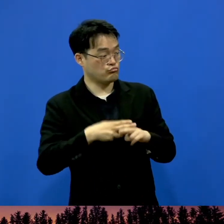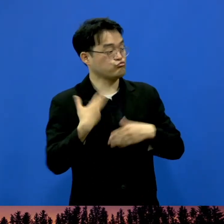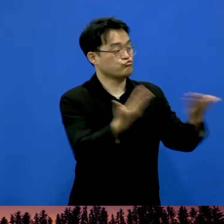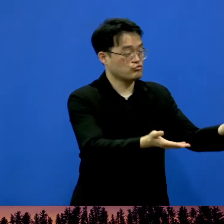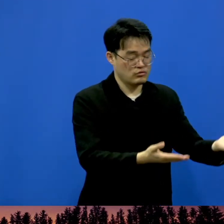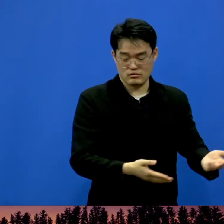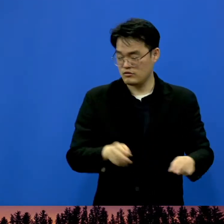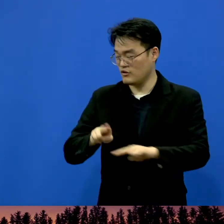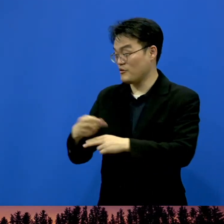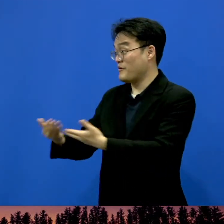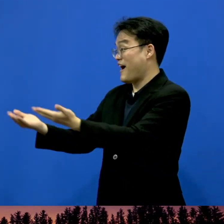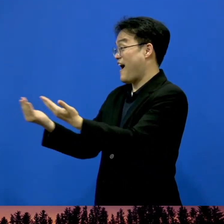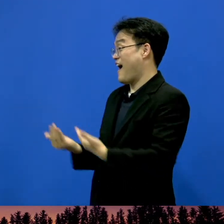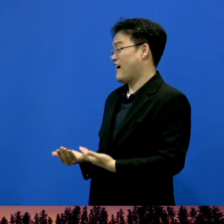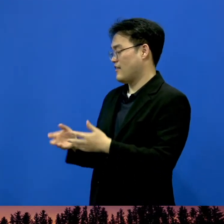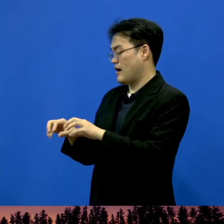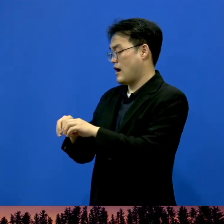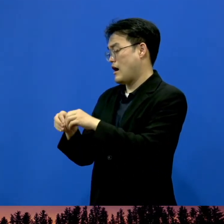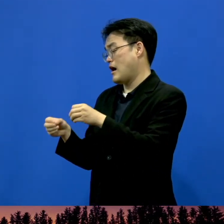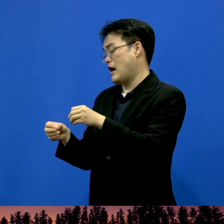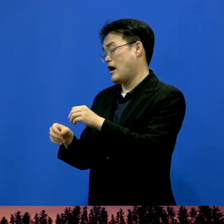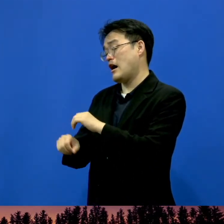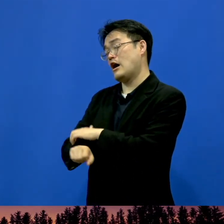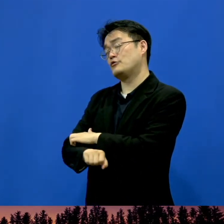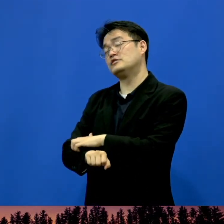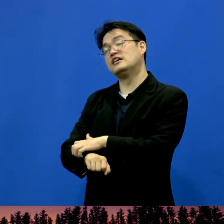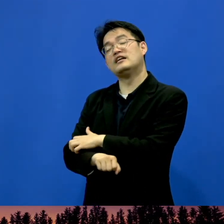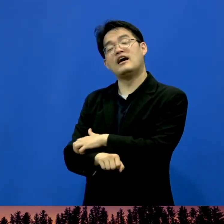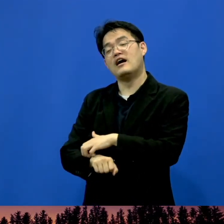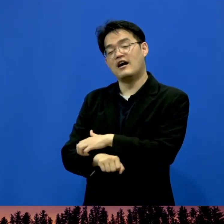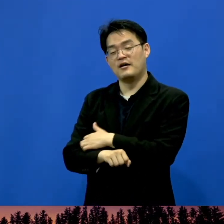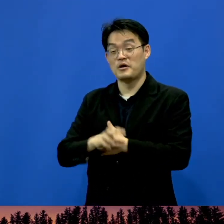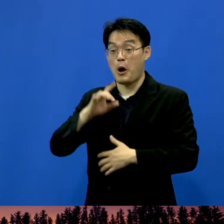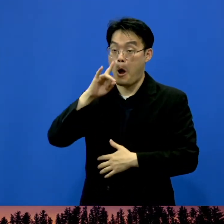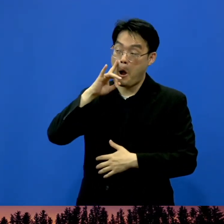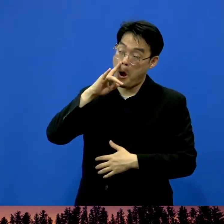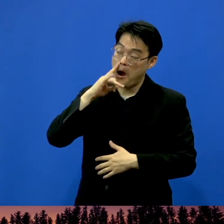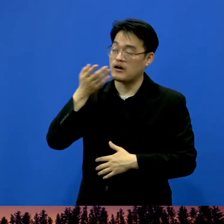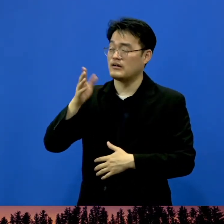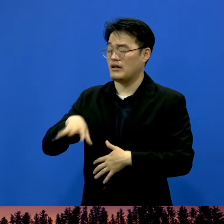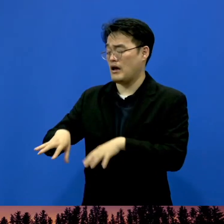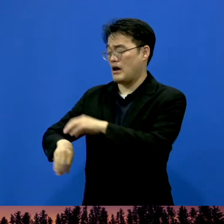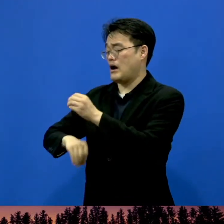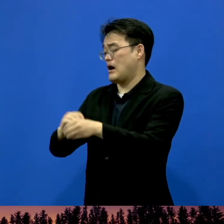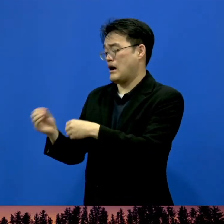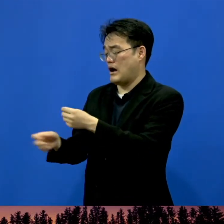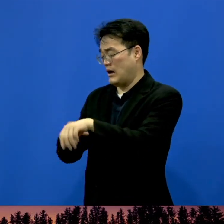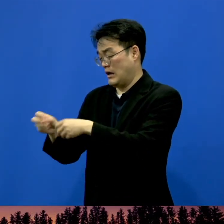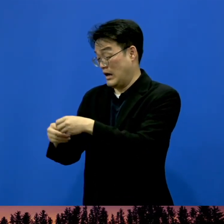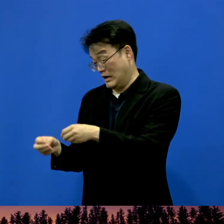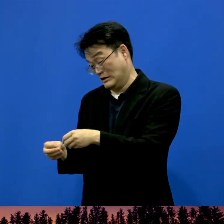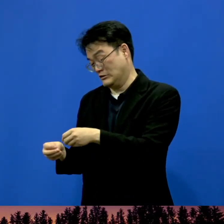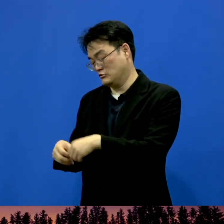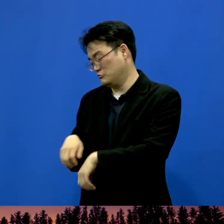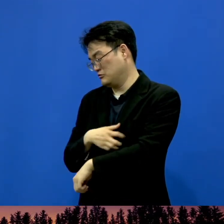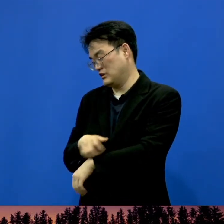힘들어요. 이게 뭐가 들었는지 궁금해. 근데 풀려고 하니까 귀찮아.